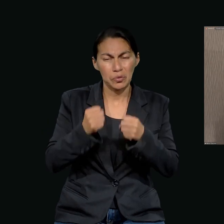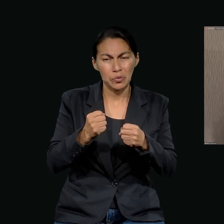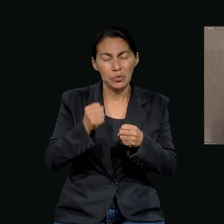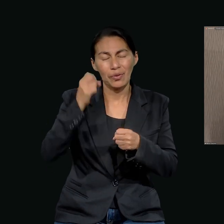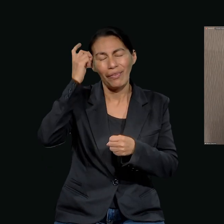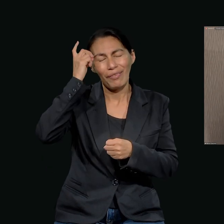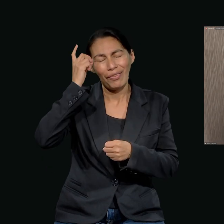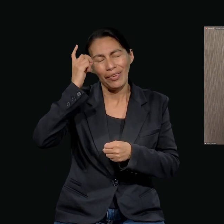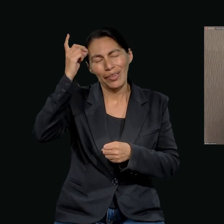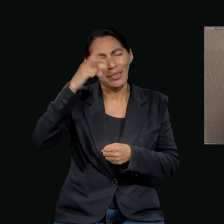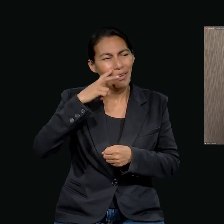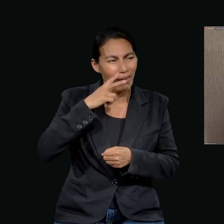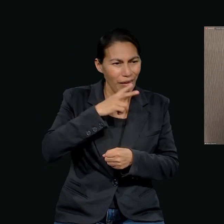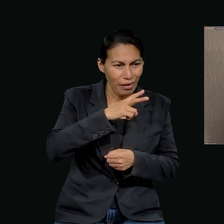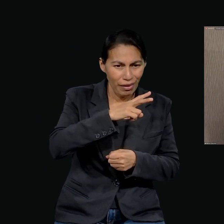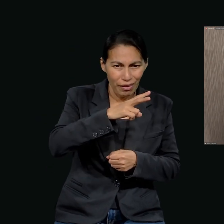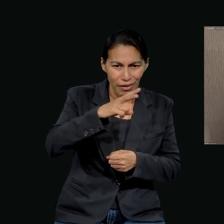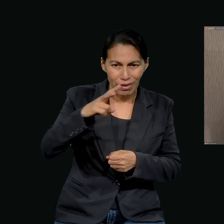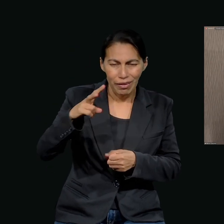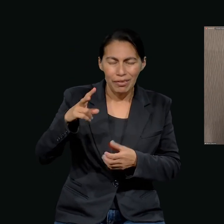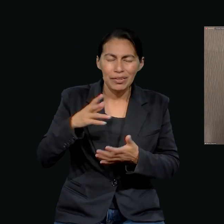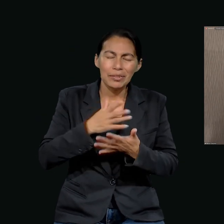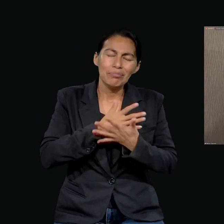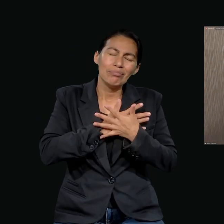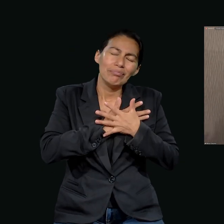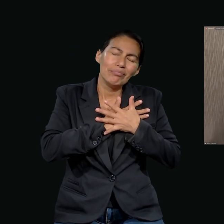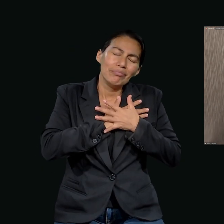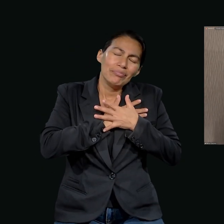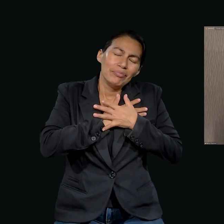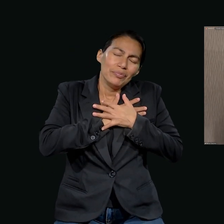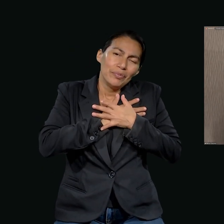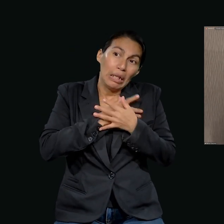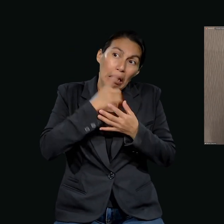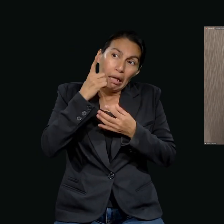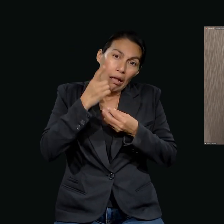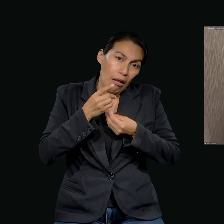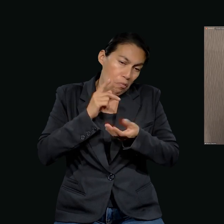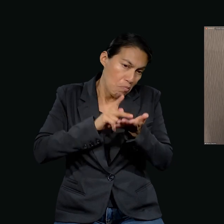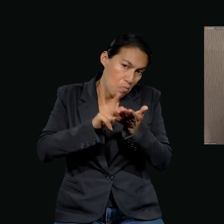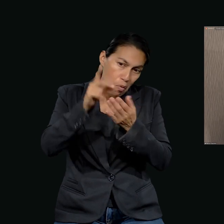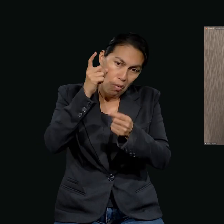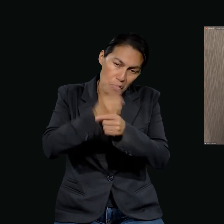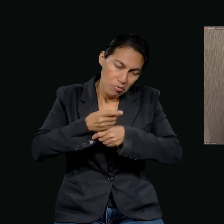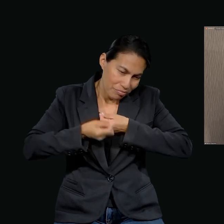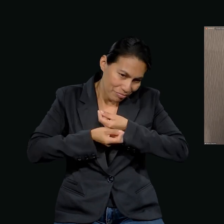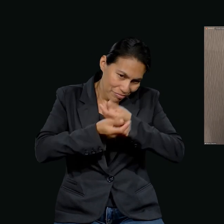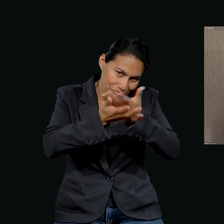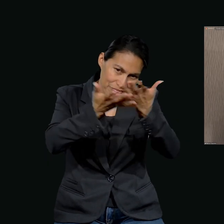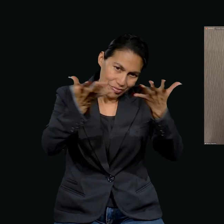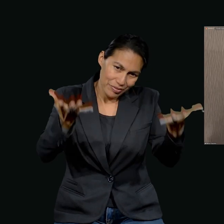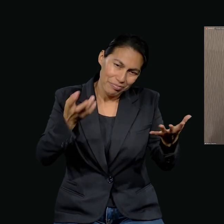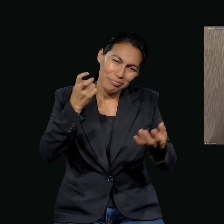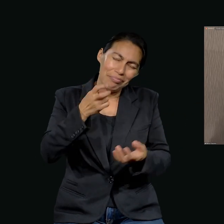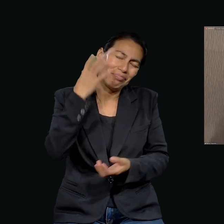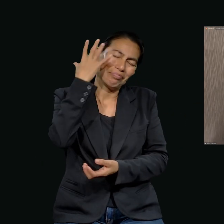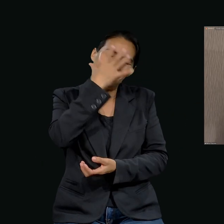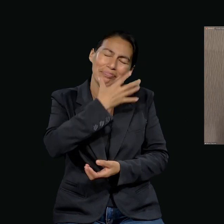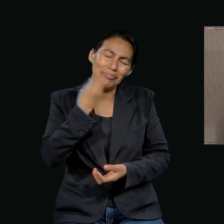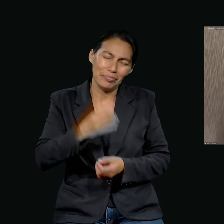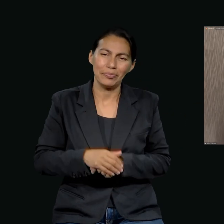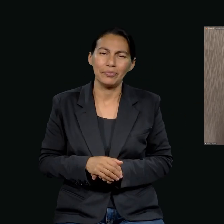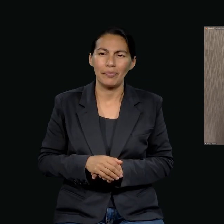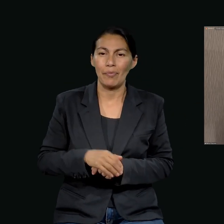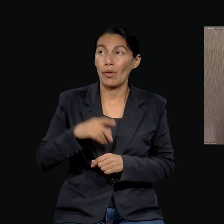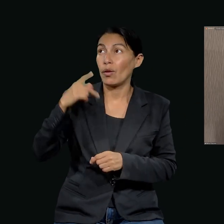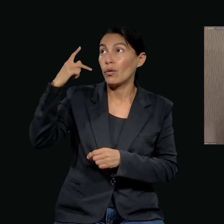Su voluntad Maravillosa En nosotros Recuerden que La voluntad de Dios Es agradable Y perfecta Más allá De lo que